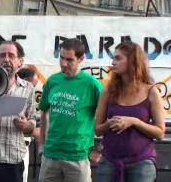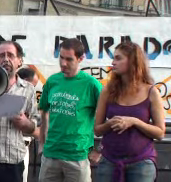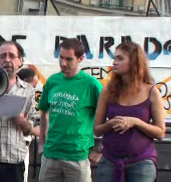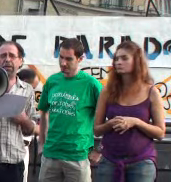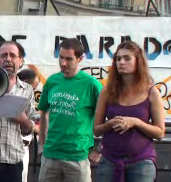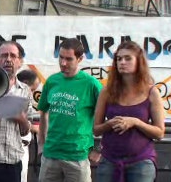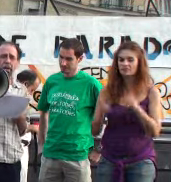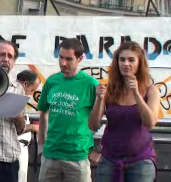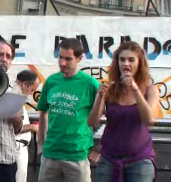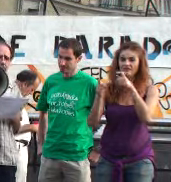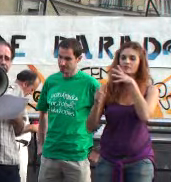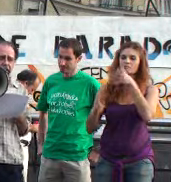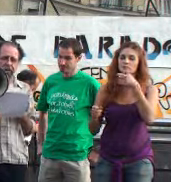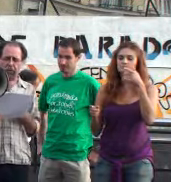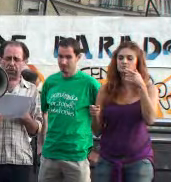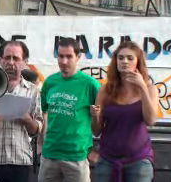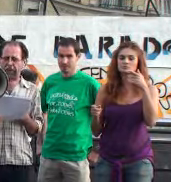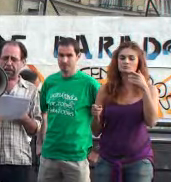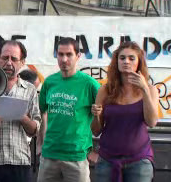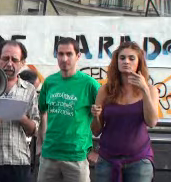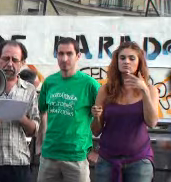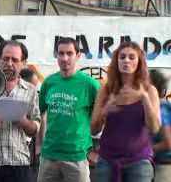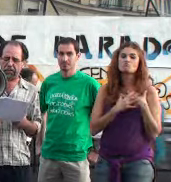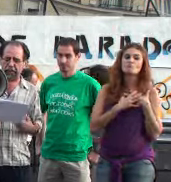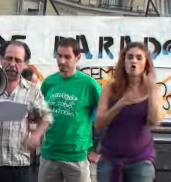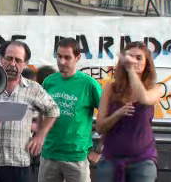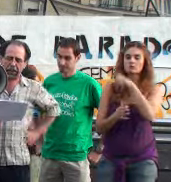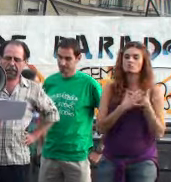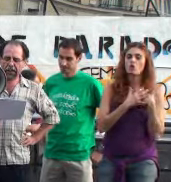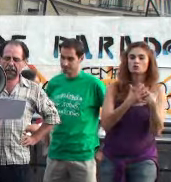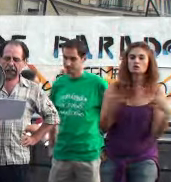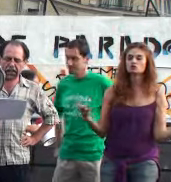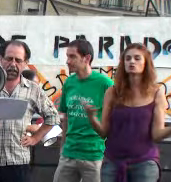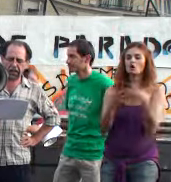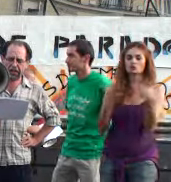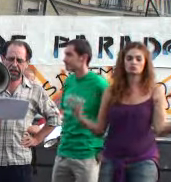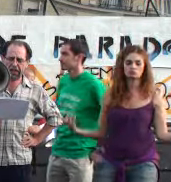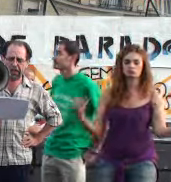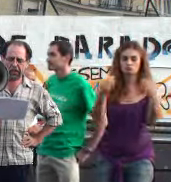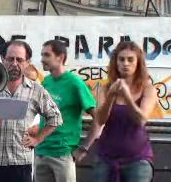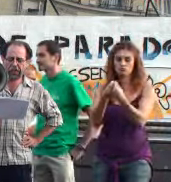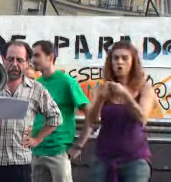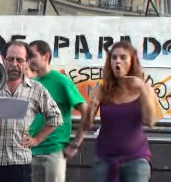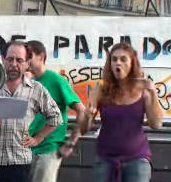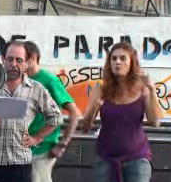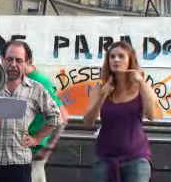porque es el proyecto en que aunamos las voluntades de todos para intentar dejar